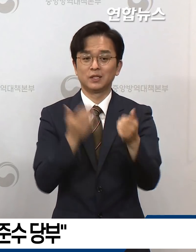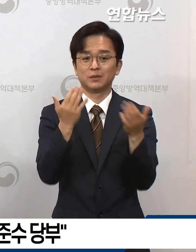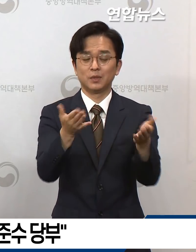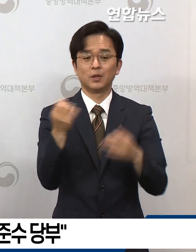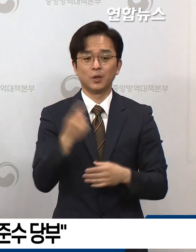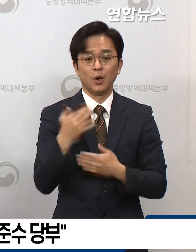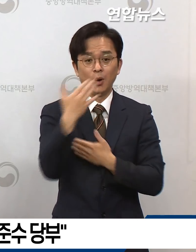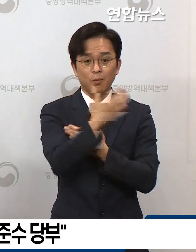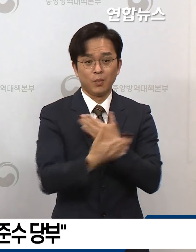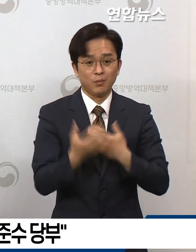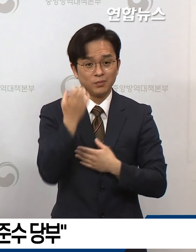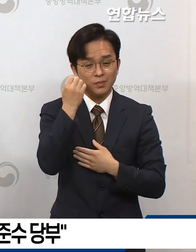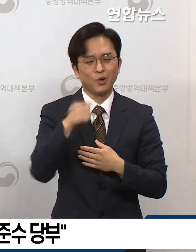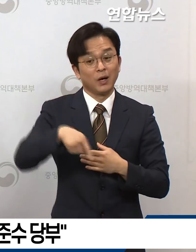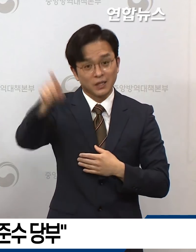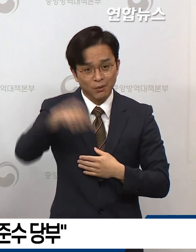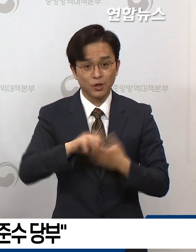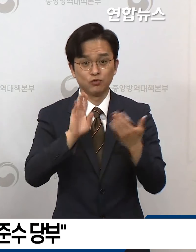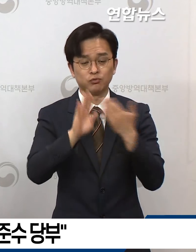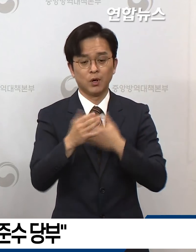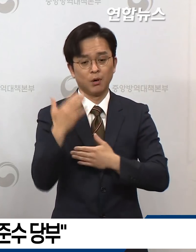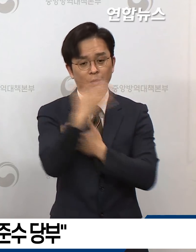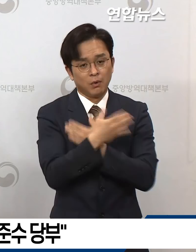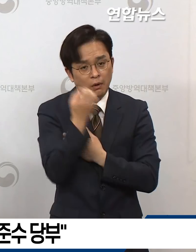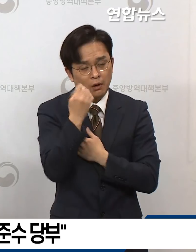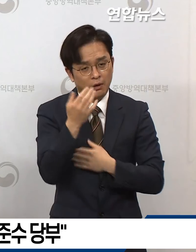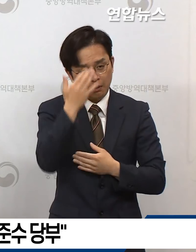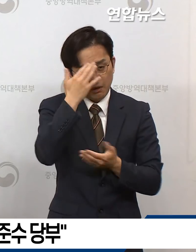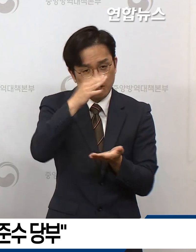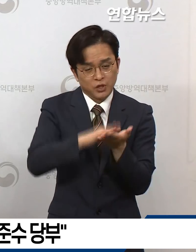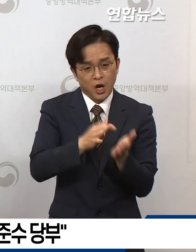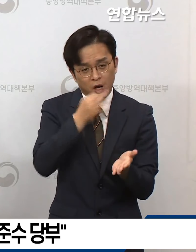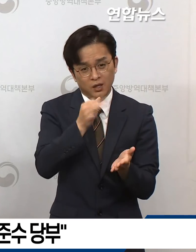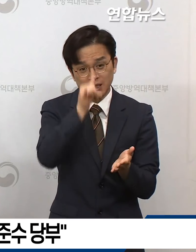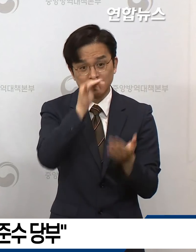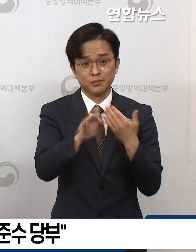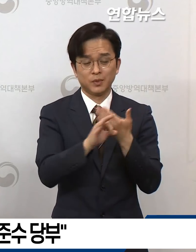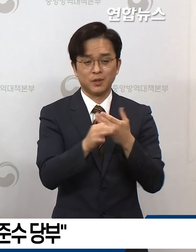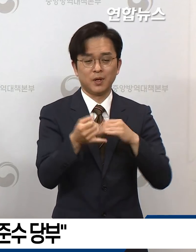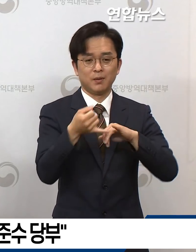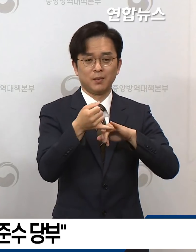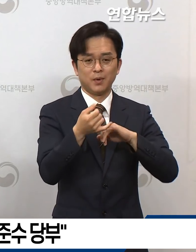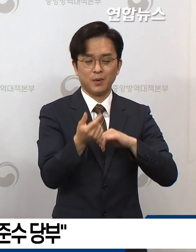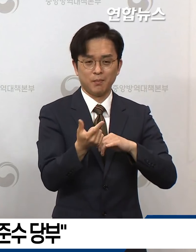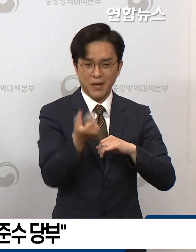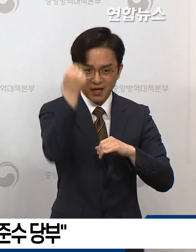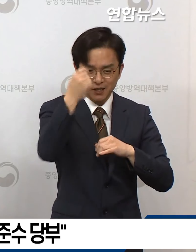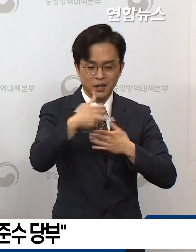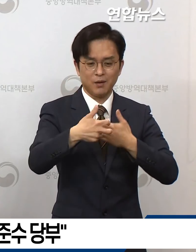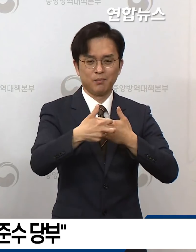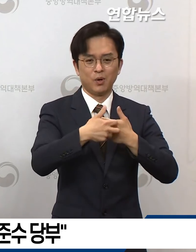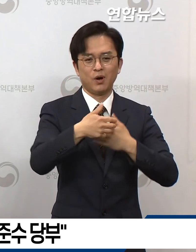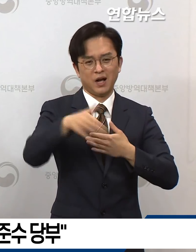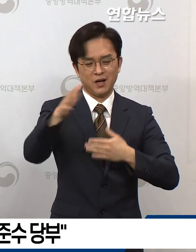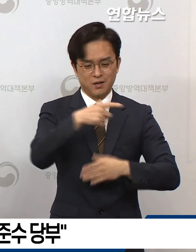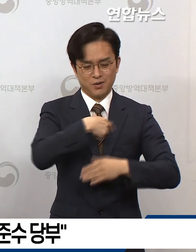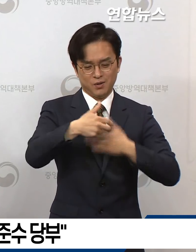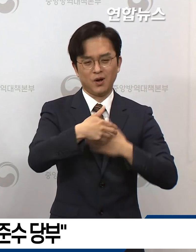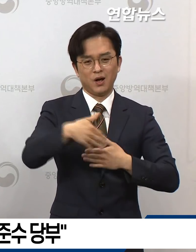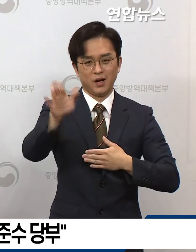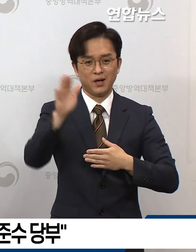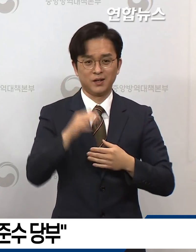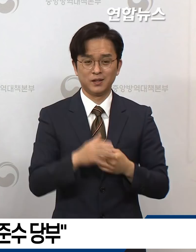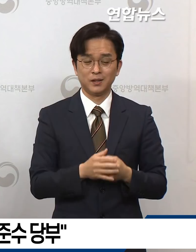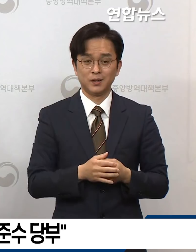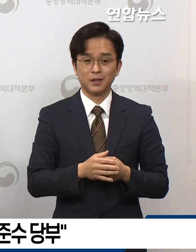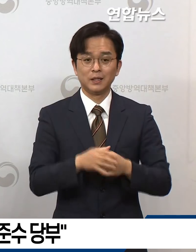경우에는 신속하게 선별 검사와 진료를 받아 주실 것을 당부를 드립니다. 특히 가족이나 본인이